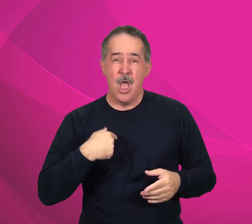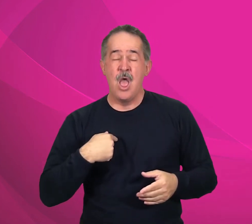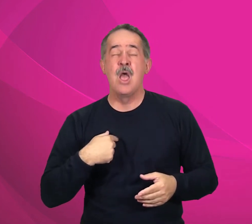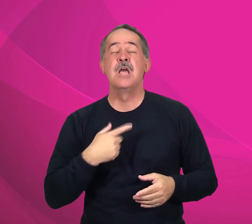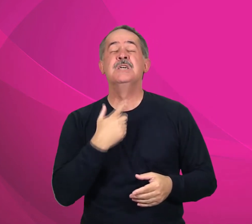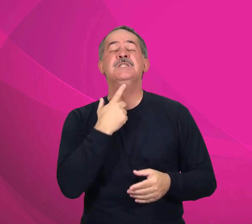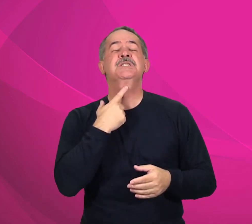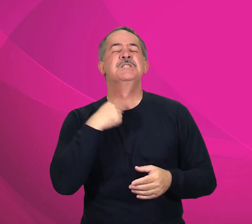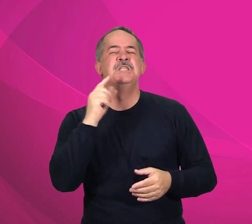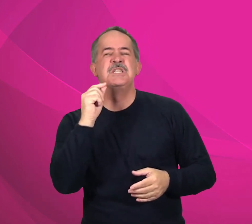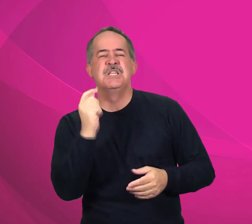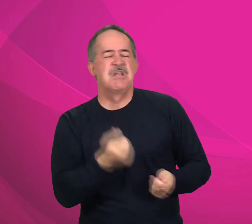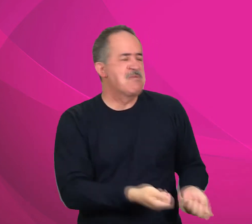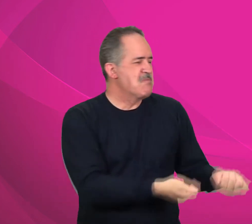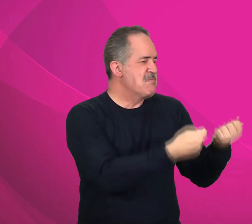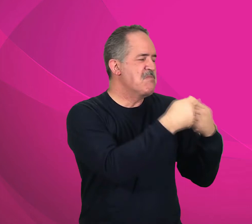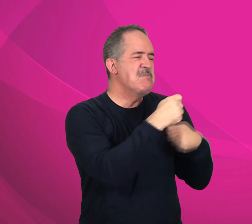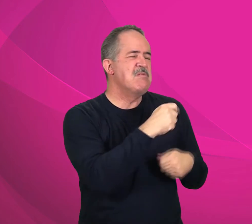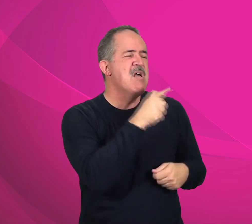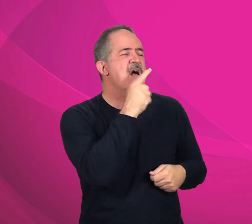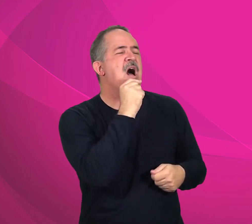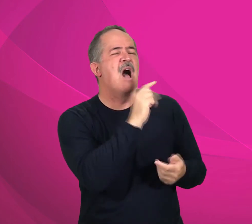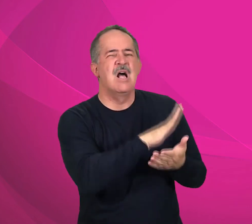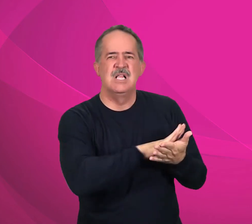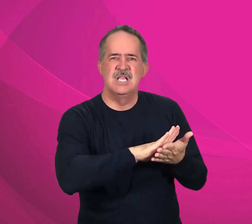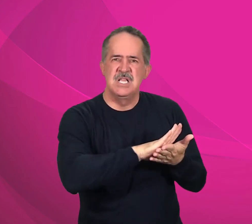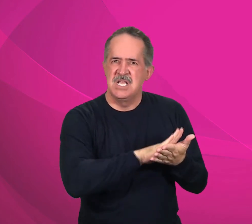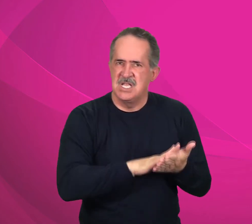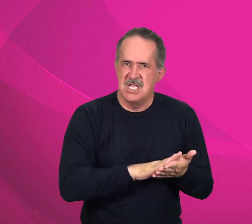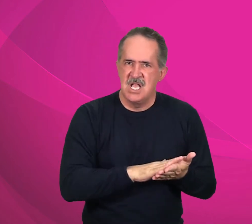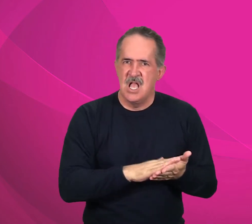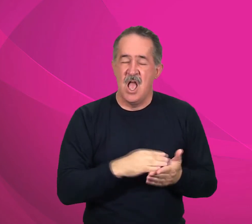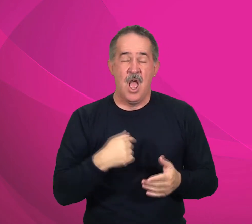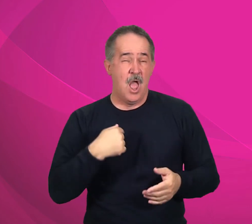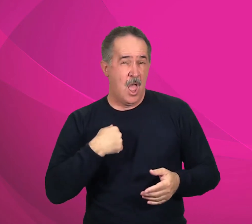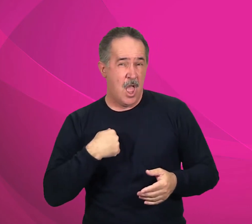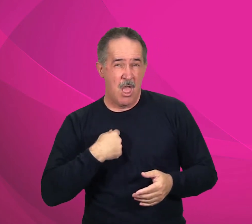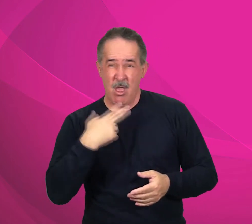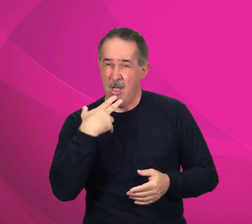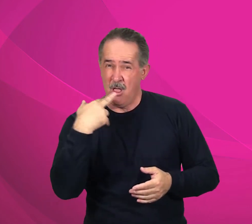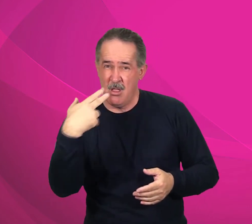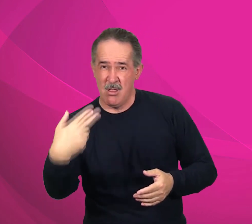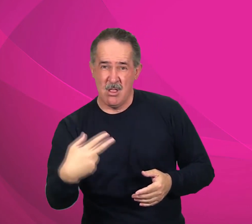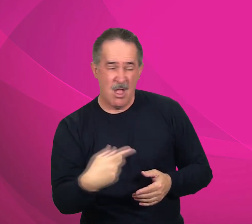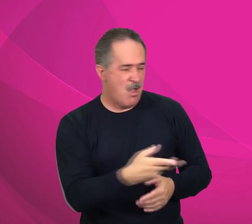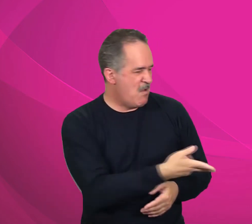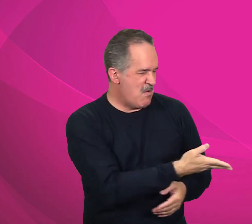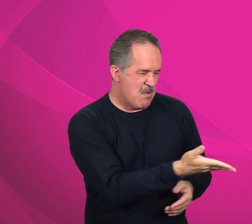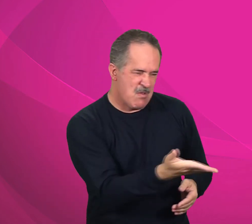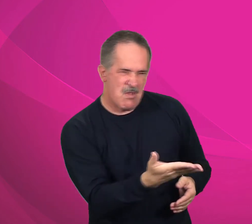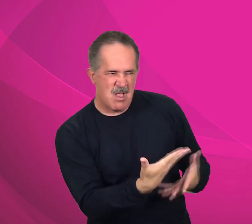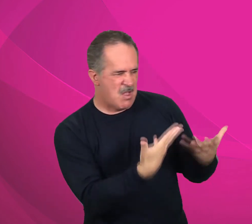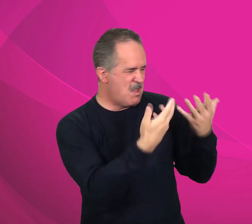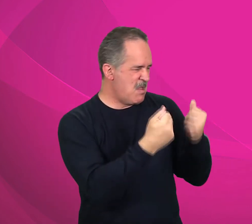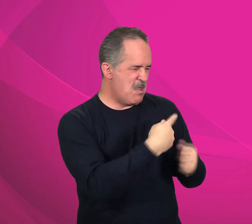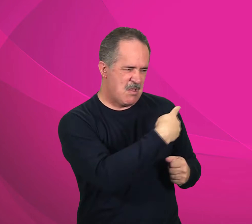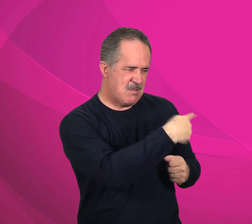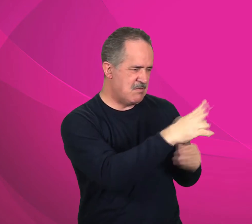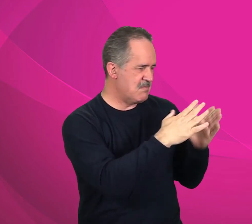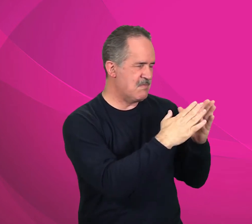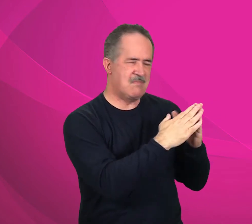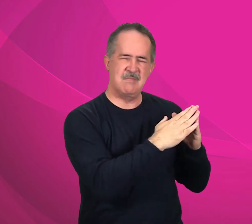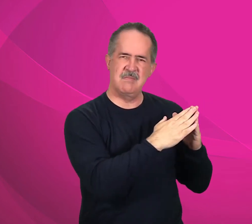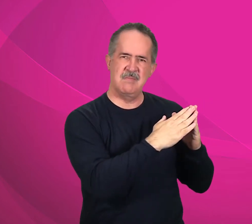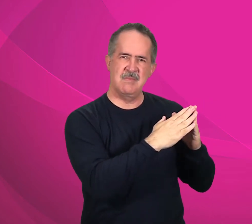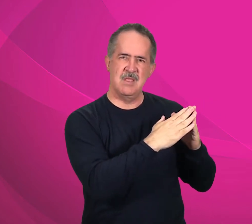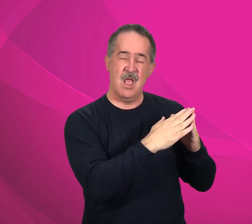sede e não me destes de beber eu era estrangeiro e não me receber este em